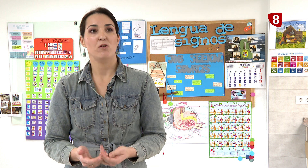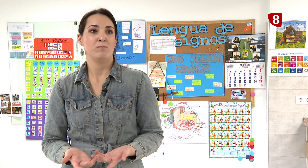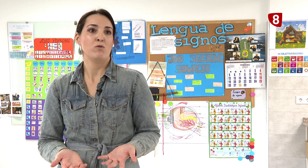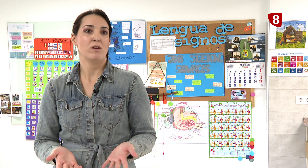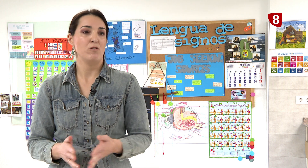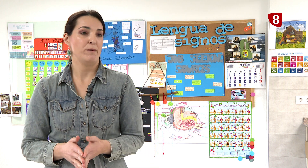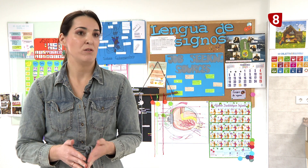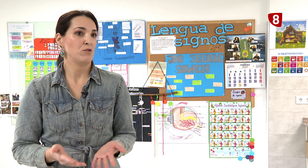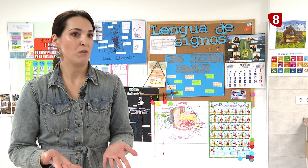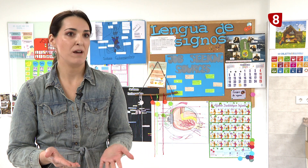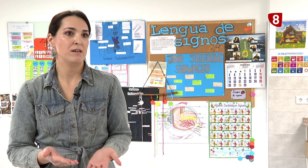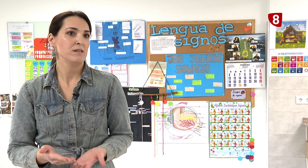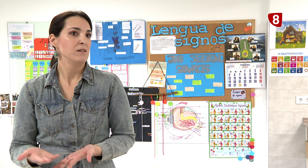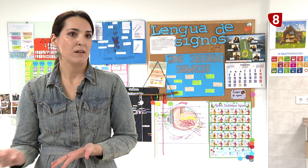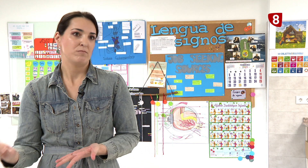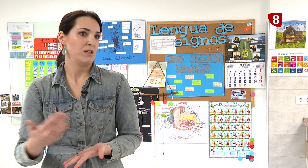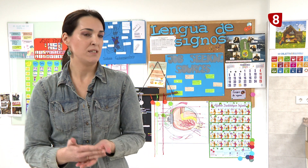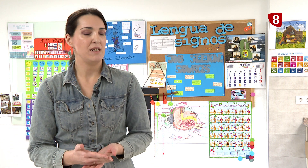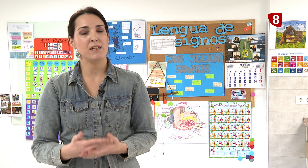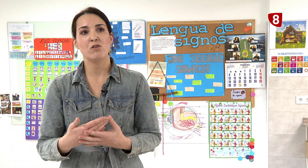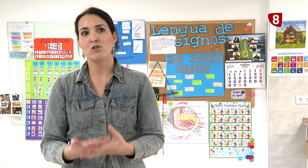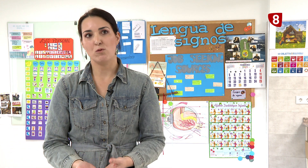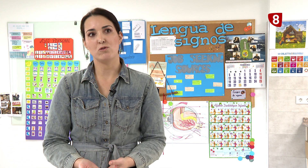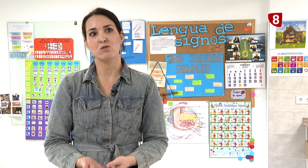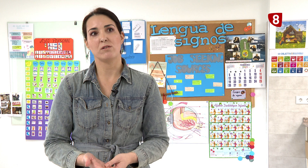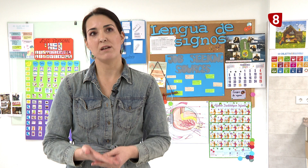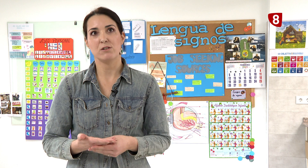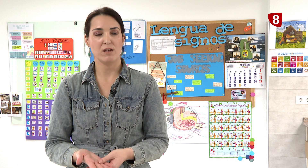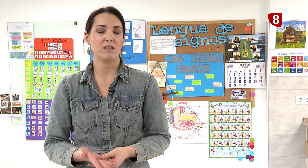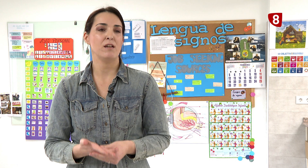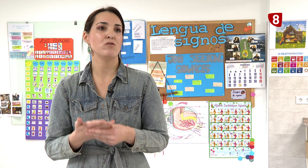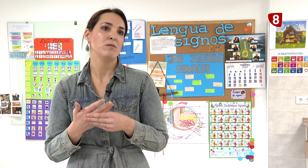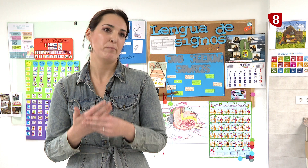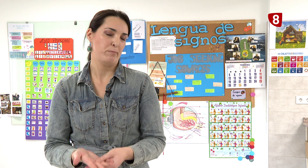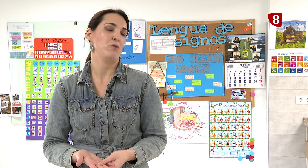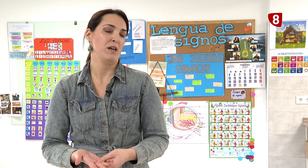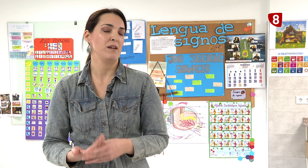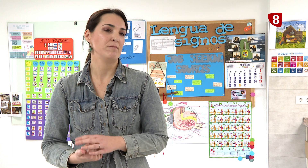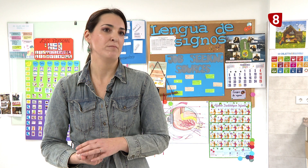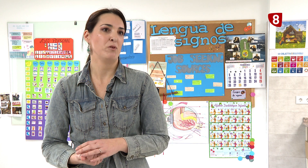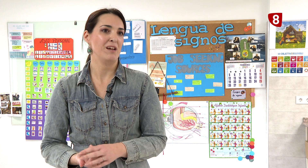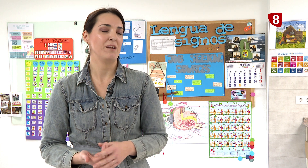mismo ocurre con personas sordociegas, si se les da todos los recursos que son necesarios, podrían